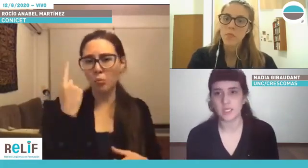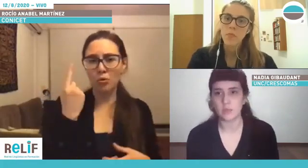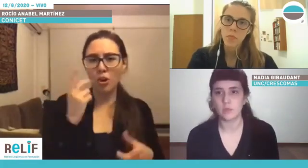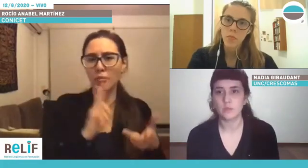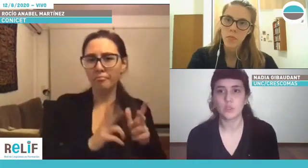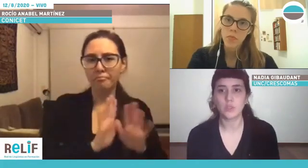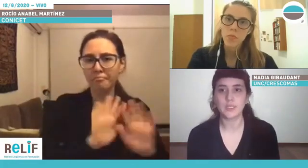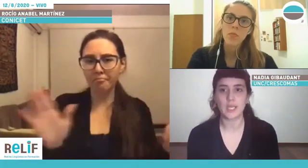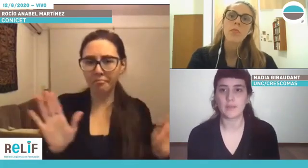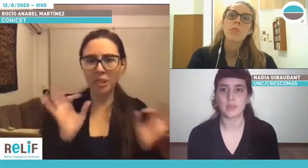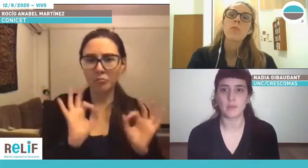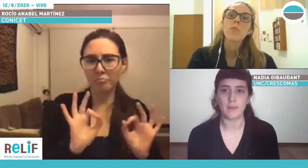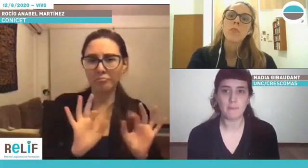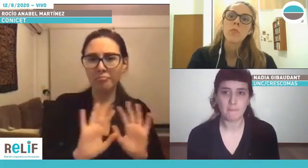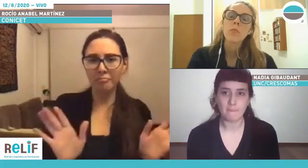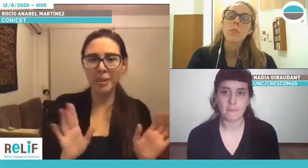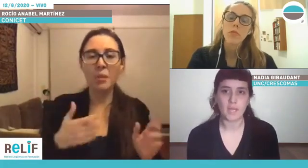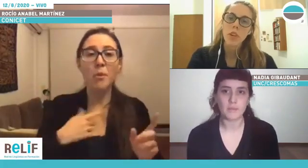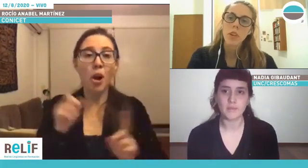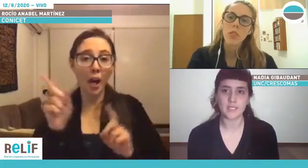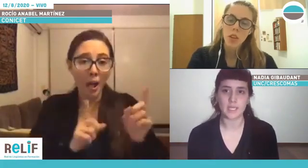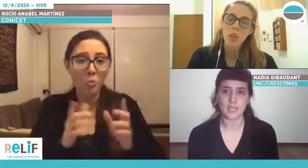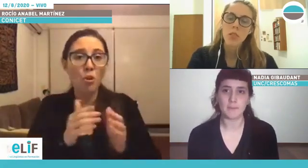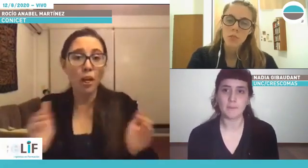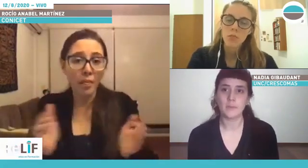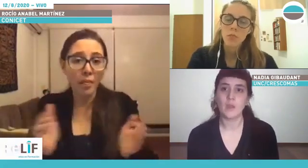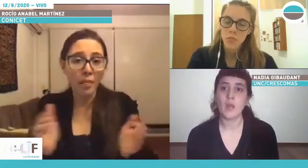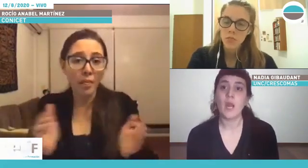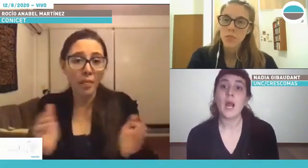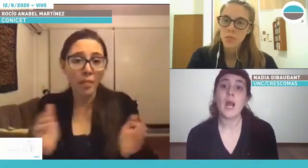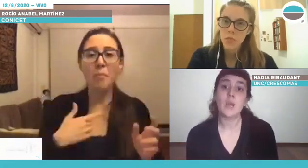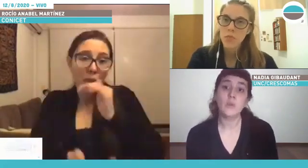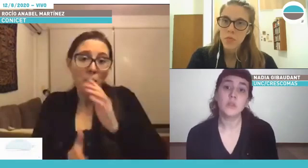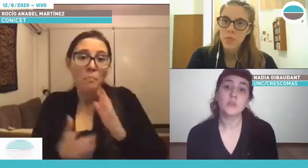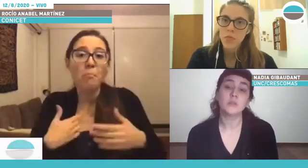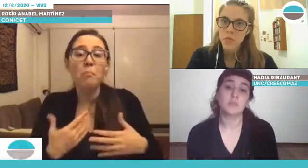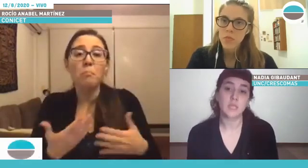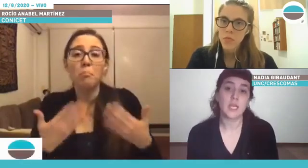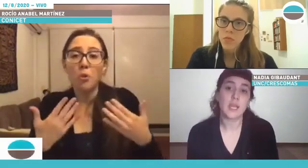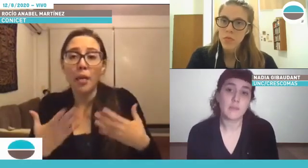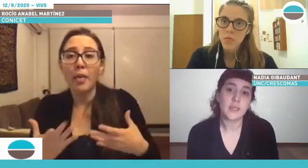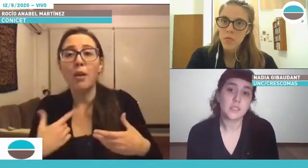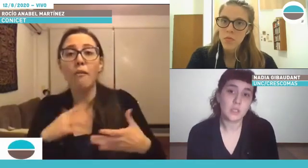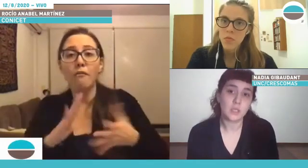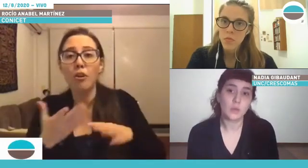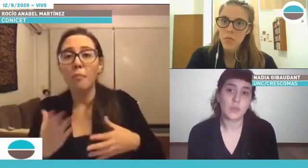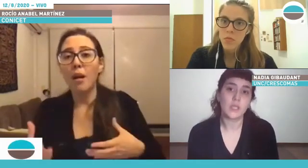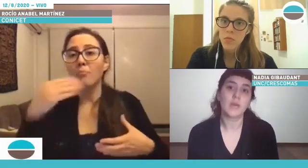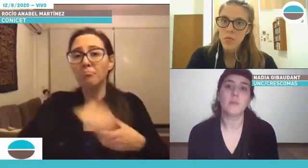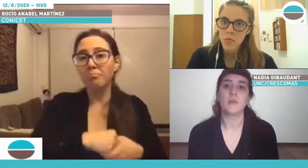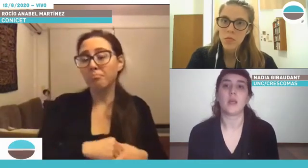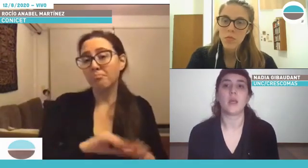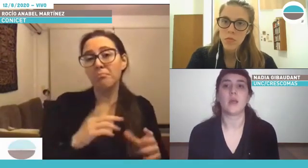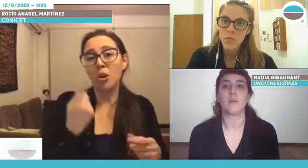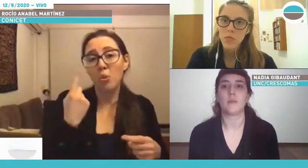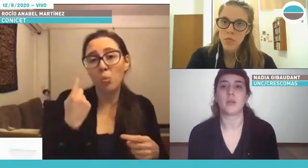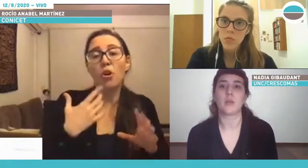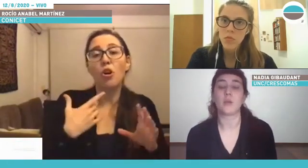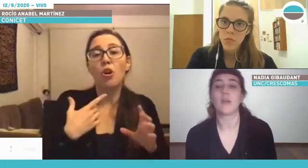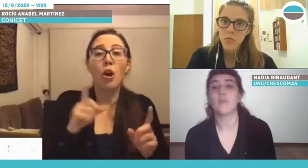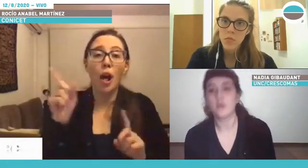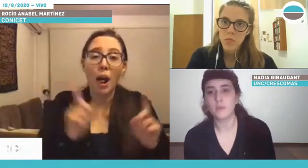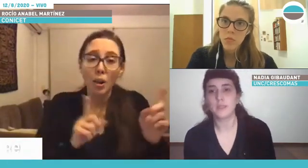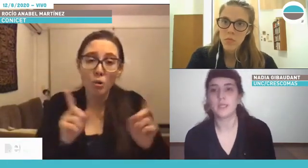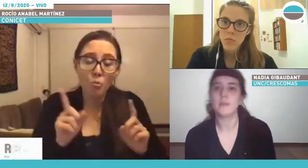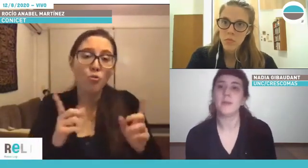adjetivo, todo está en la misma seña. Algunos tiene la dimensión incluida, por